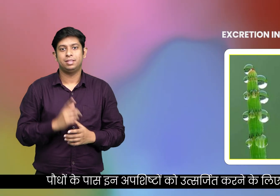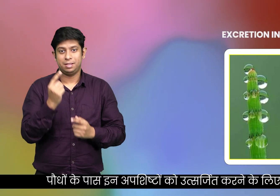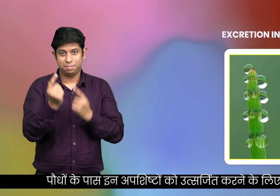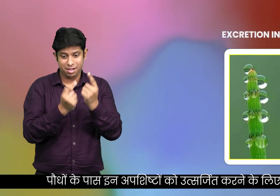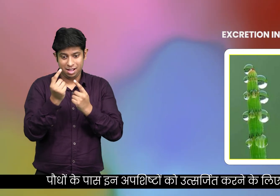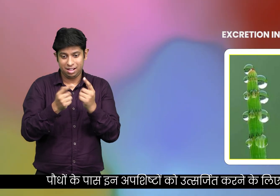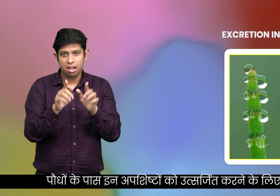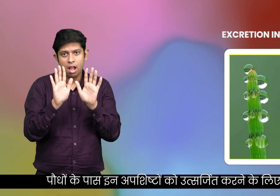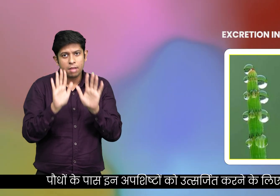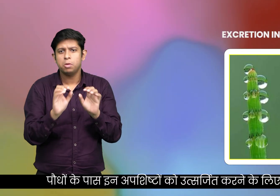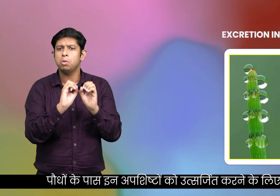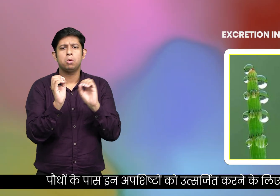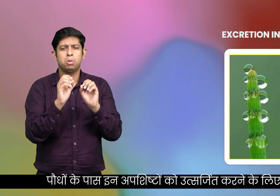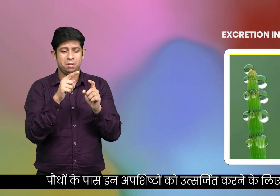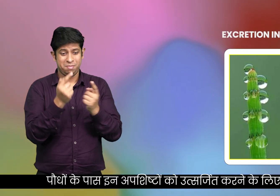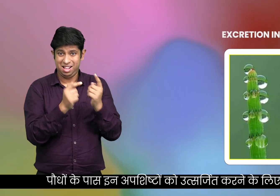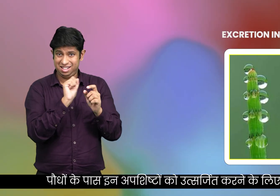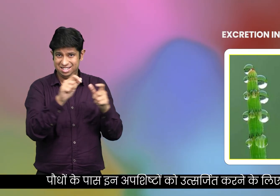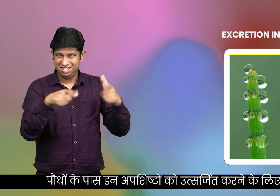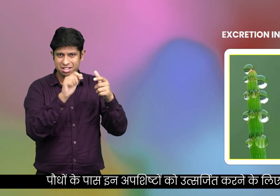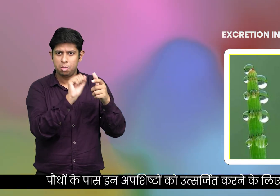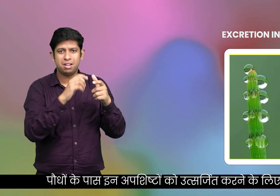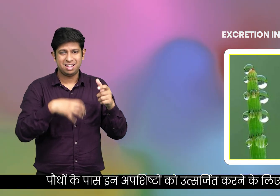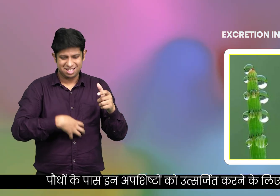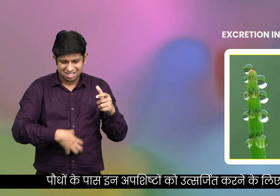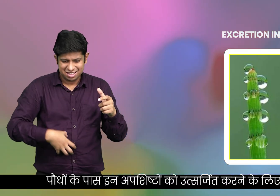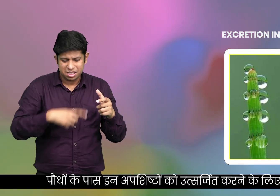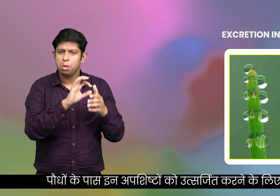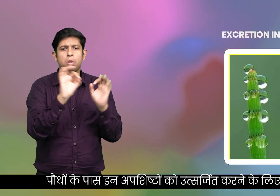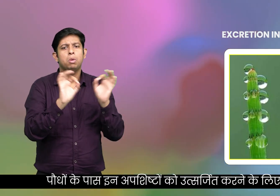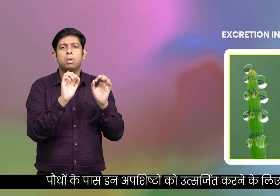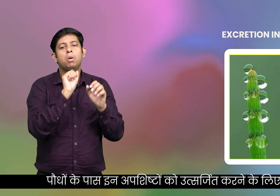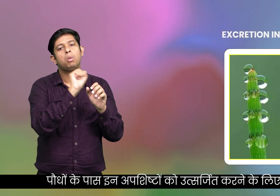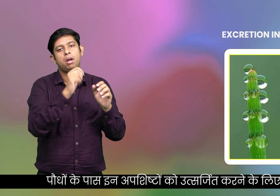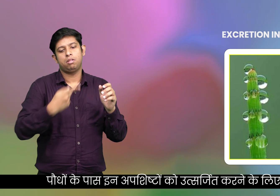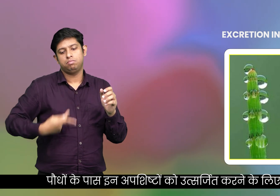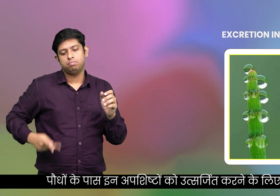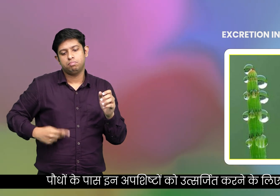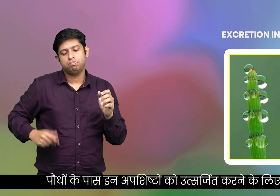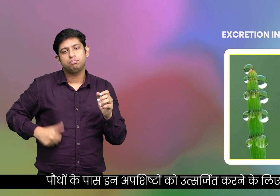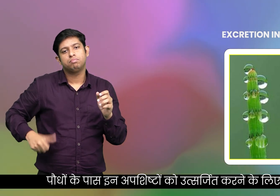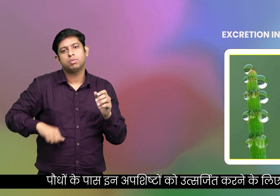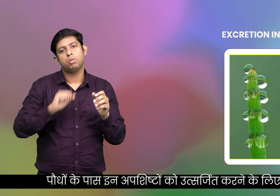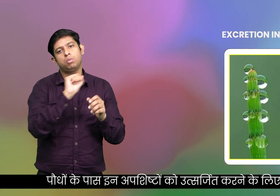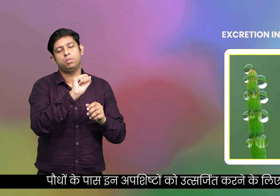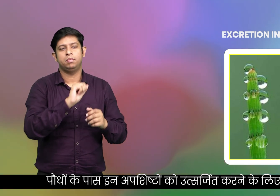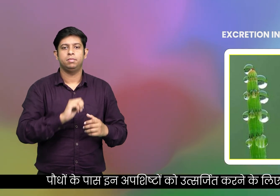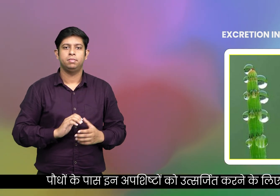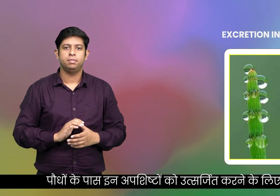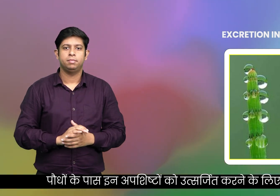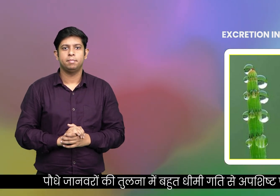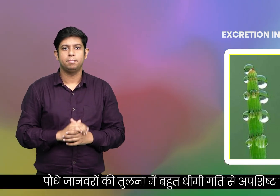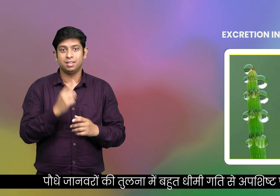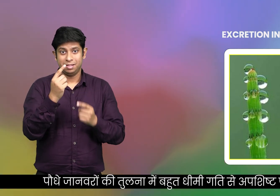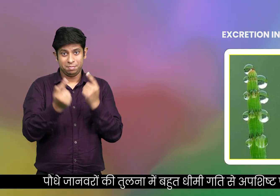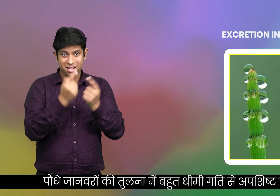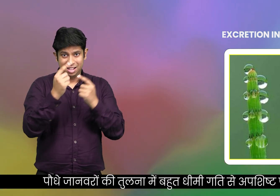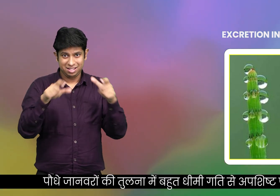पौधों के पास इन अपशिष्टों को उत्सर्जित करने के लिए विशिष्ट अंग नहीं होते हैं। पौधे